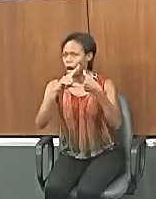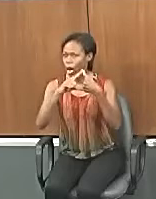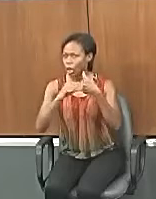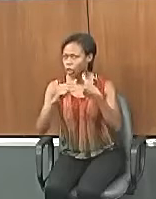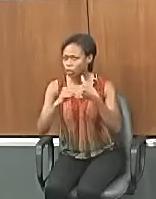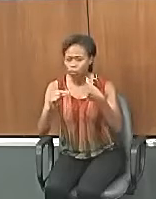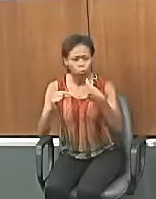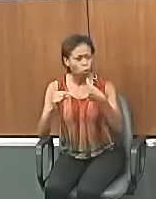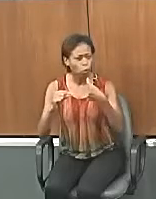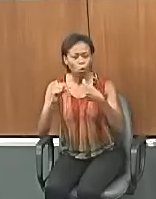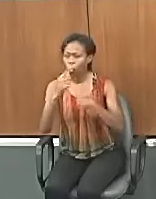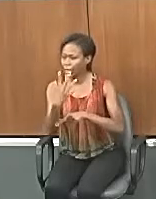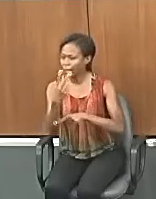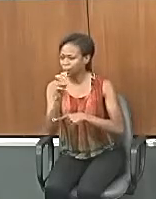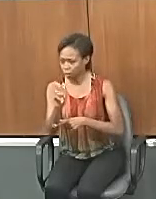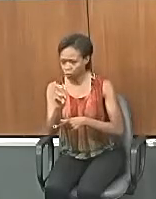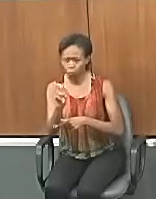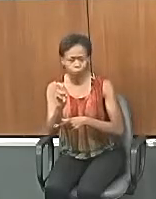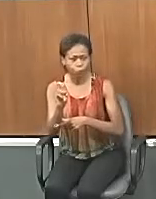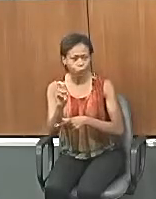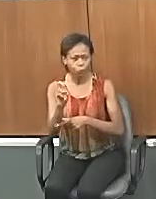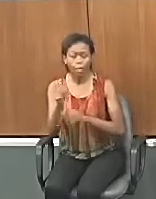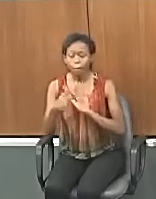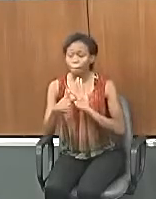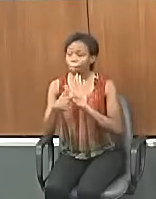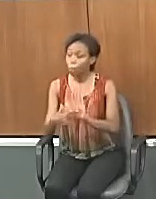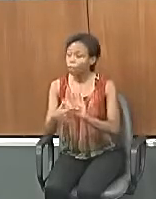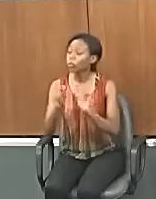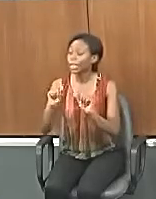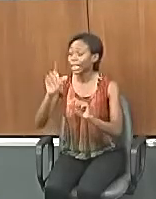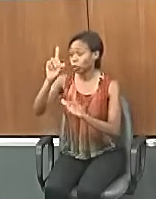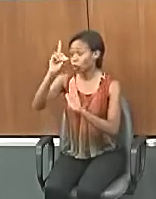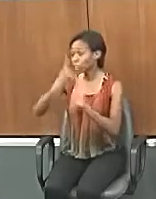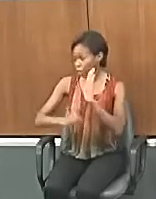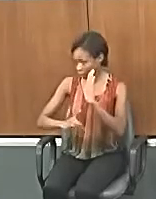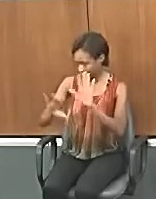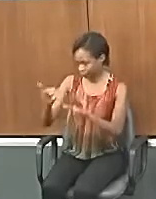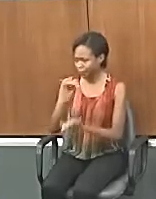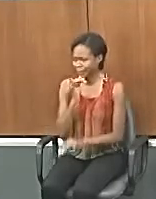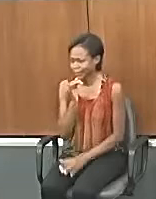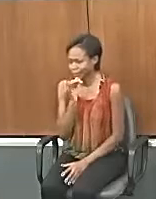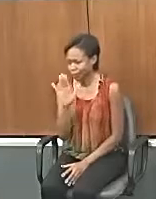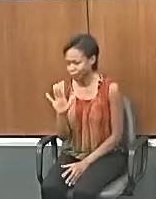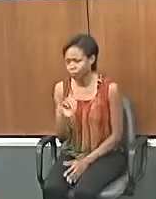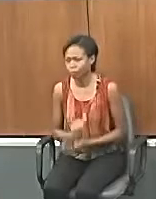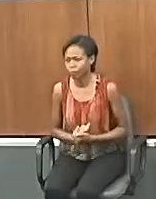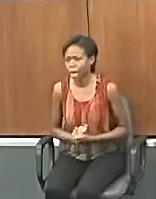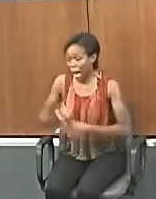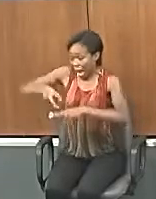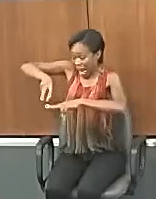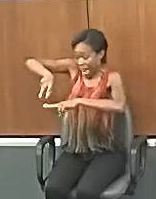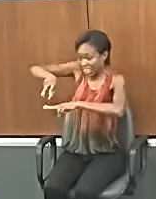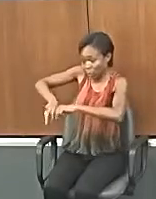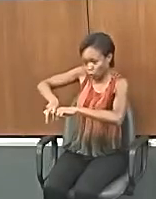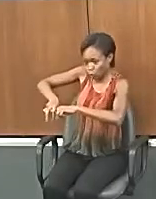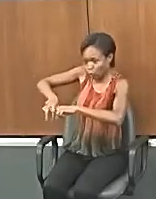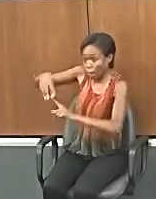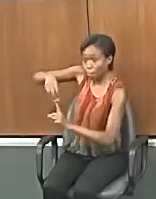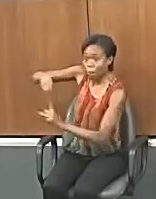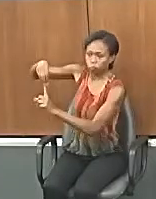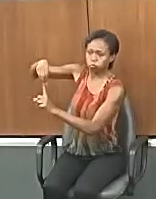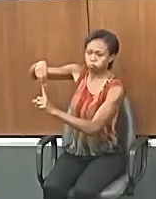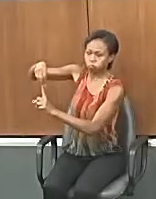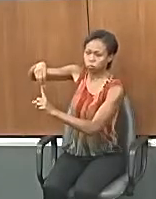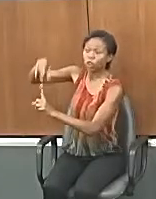45 e lá estipulados lado direito por exemplo é o assento preferencial é um direito